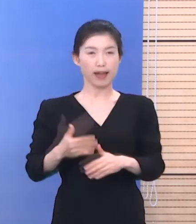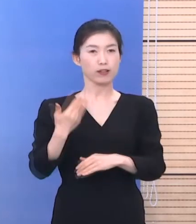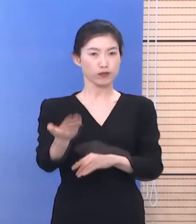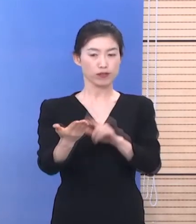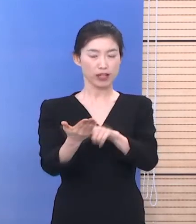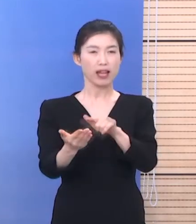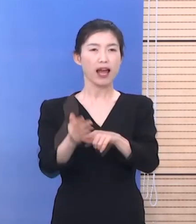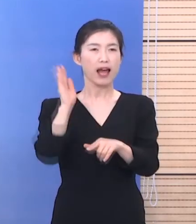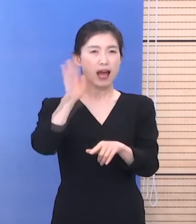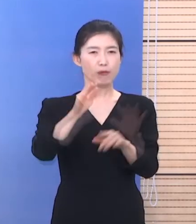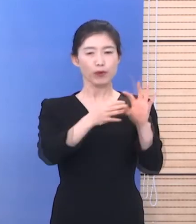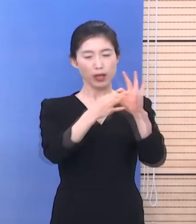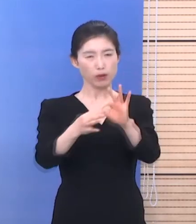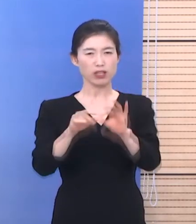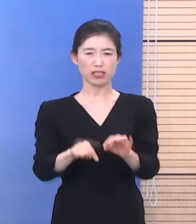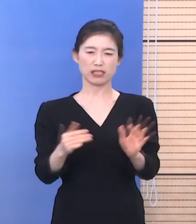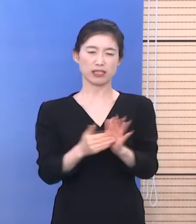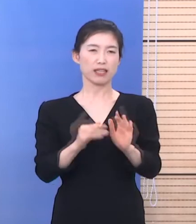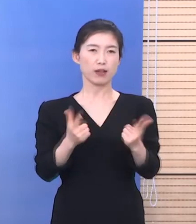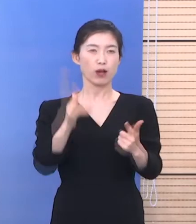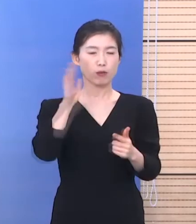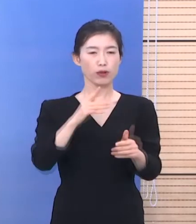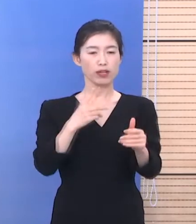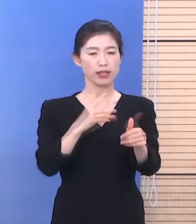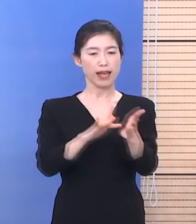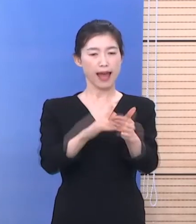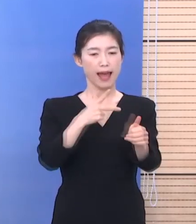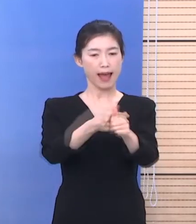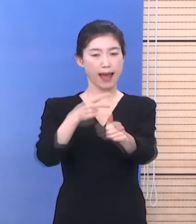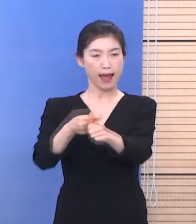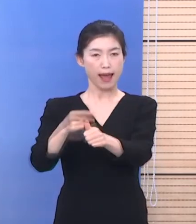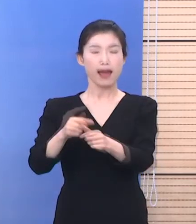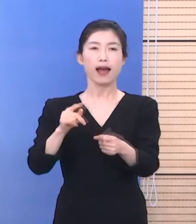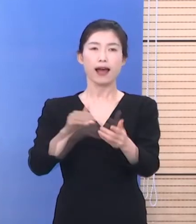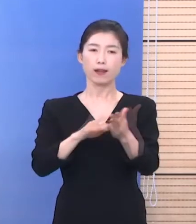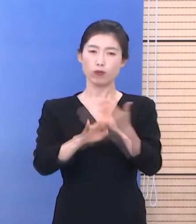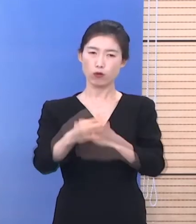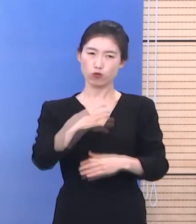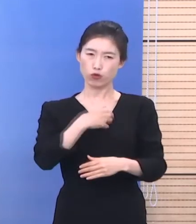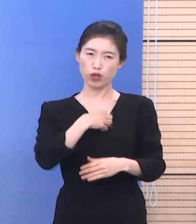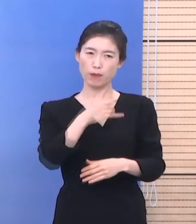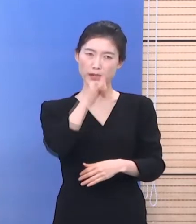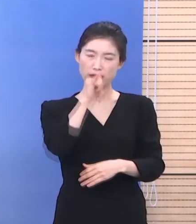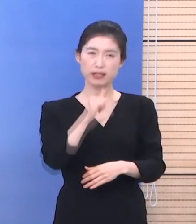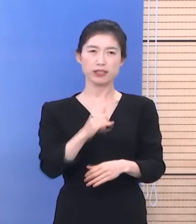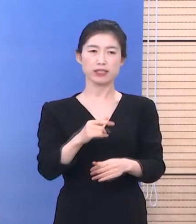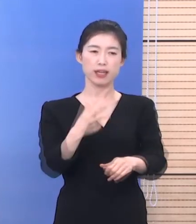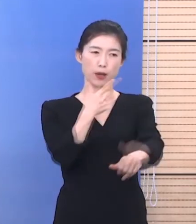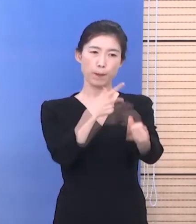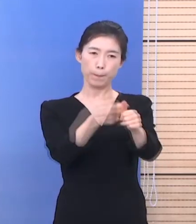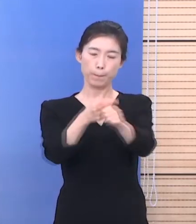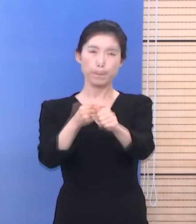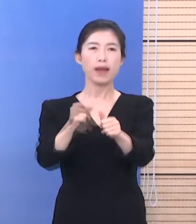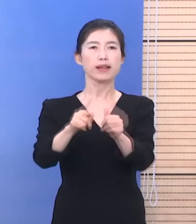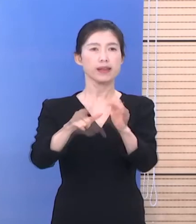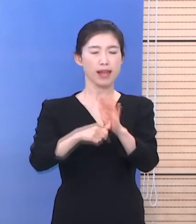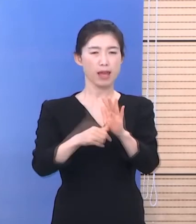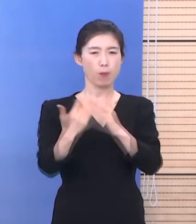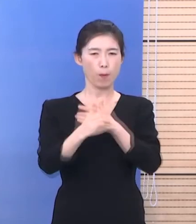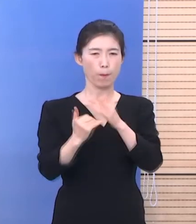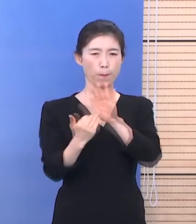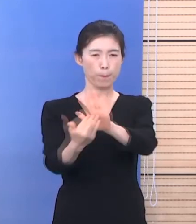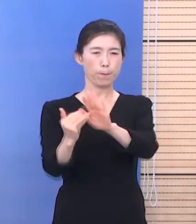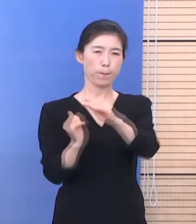차후 장기간에 걸친 위해성 관리 계획을 통해서 아나필락시스나 림프절병증